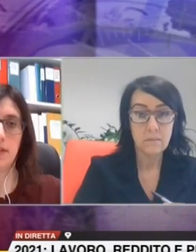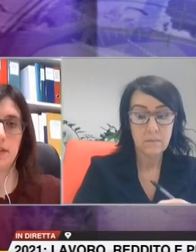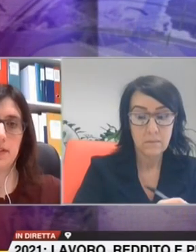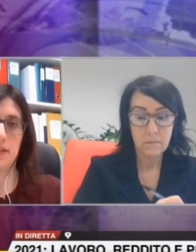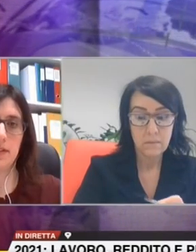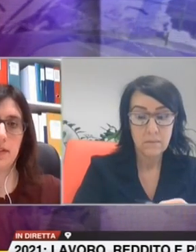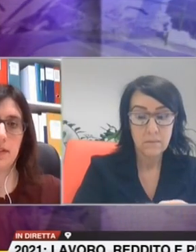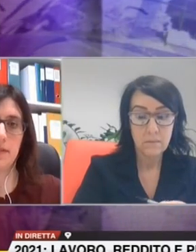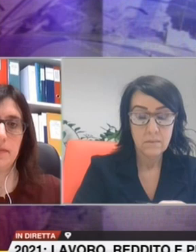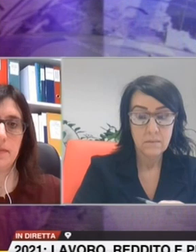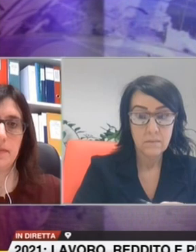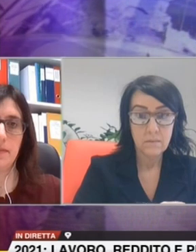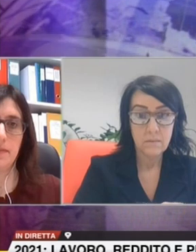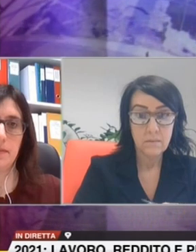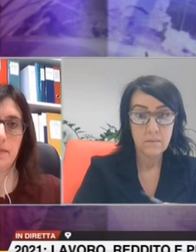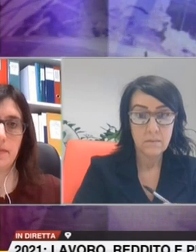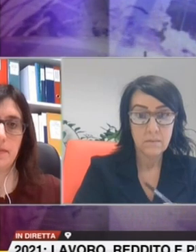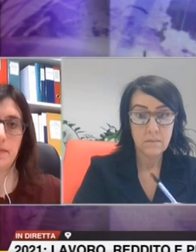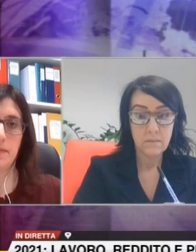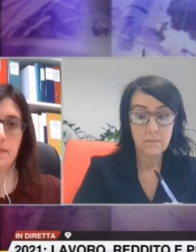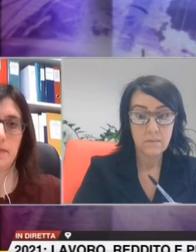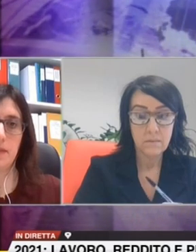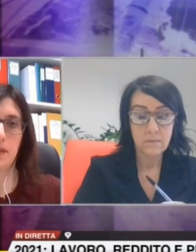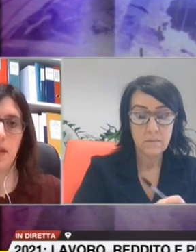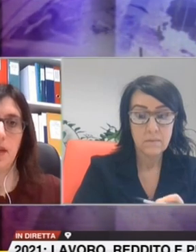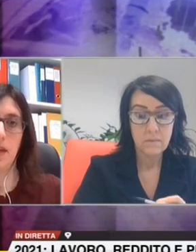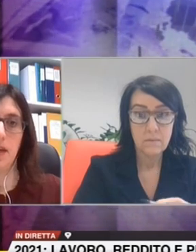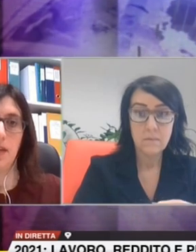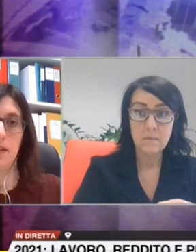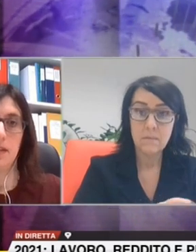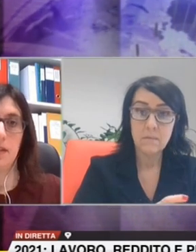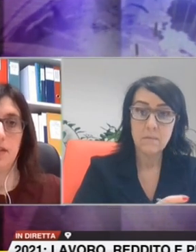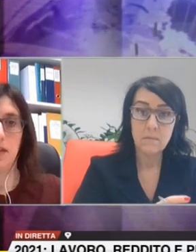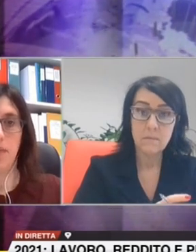molte, tante, un po' in tutte le categorie.